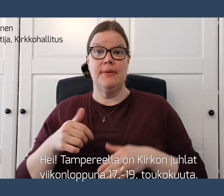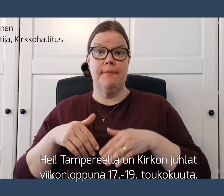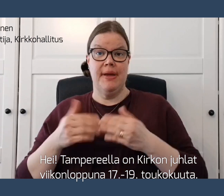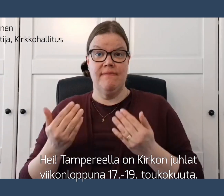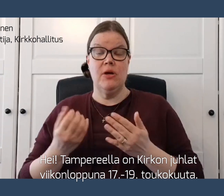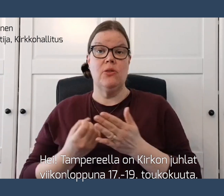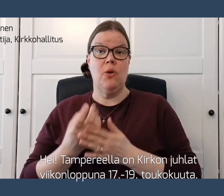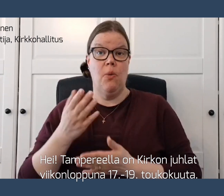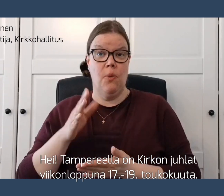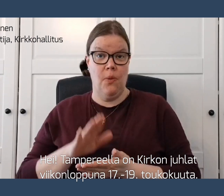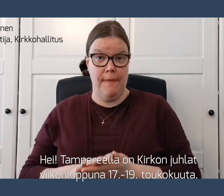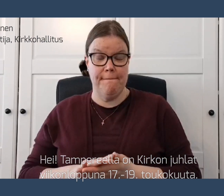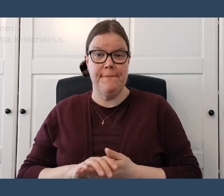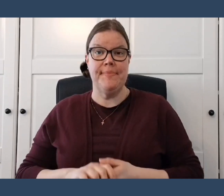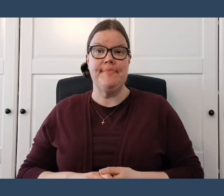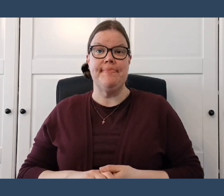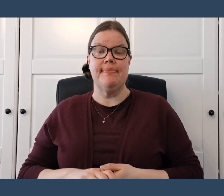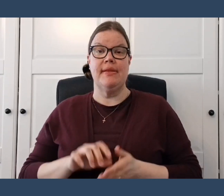17-19 toukokuuta.